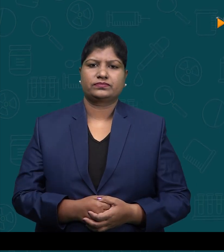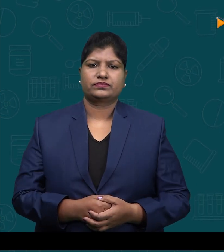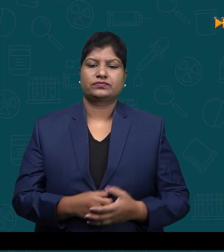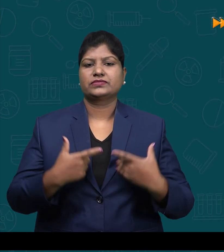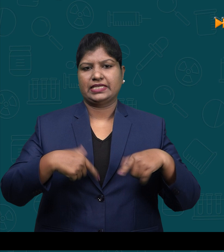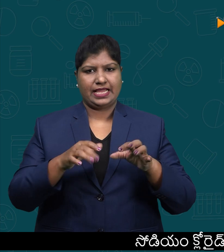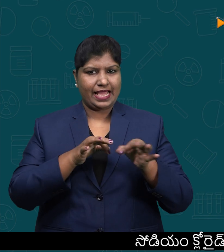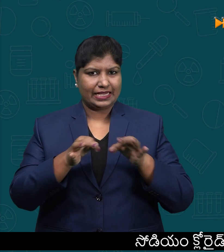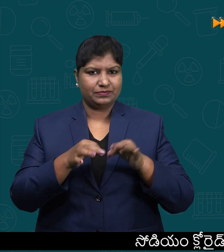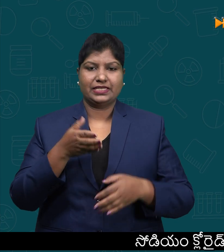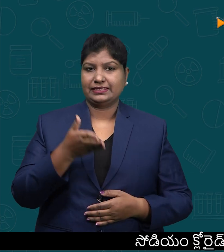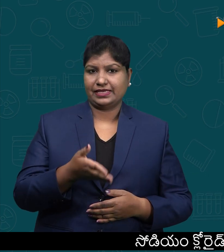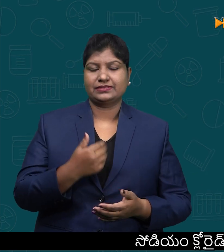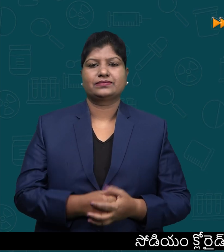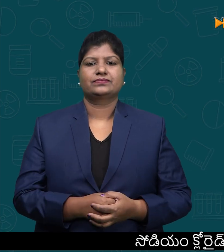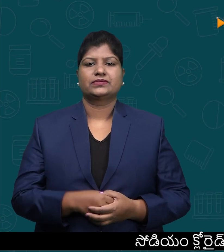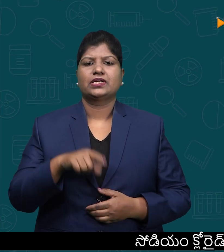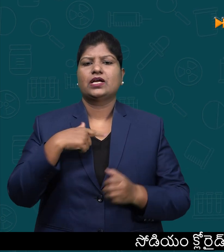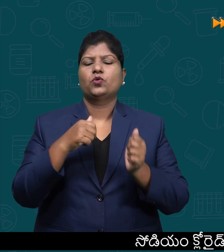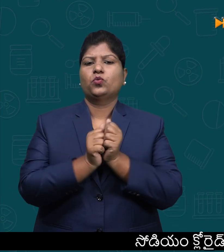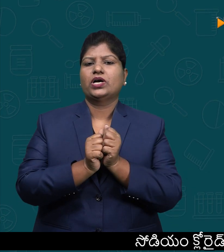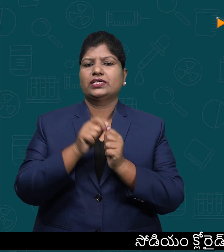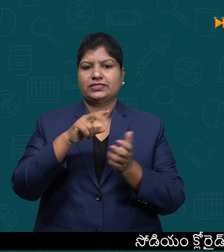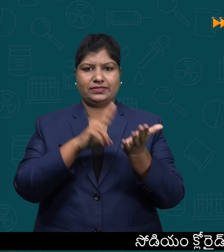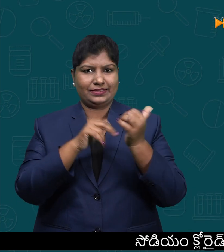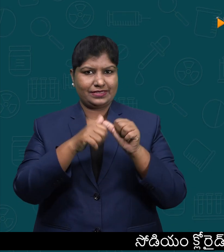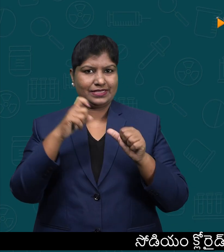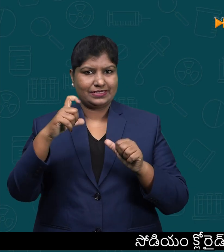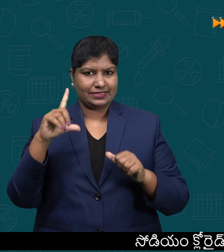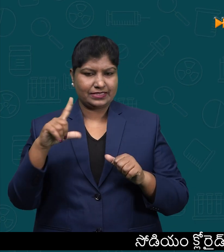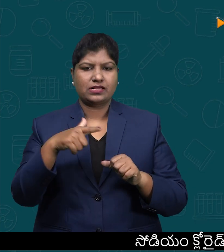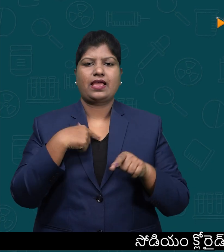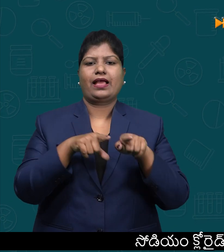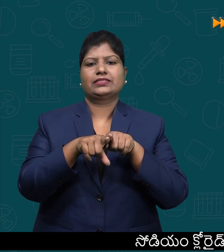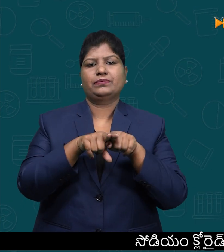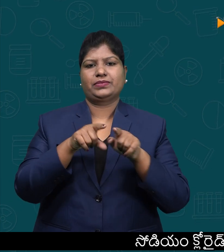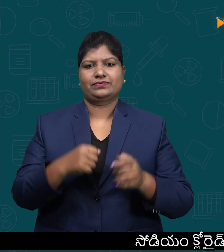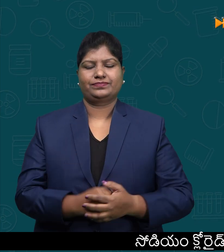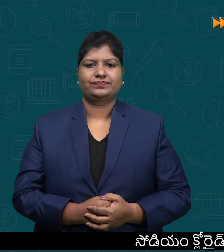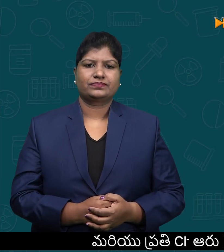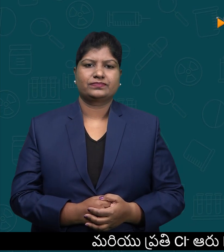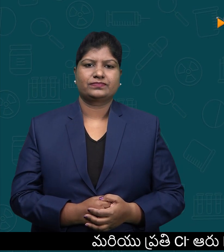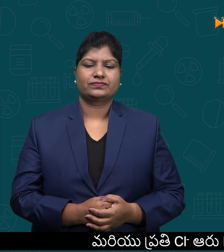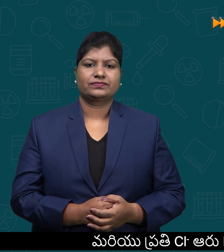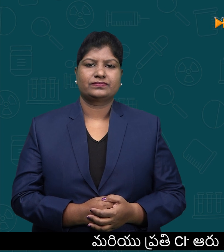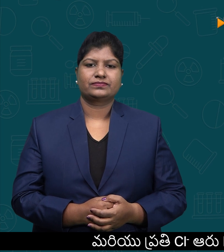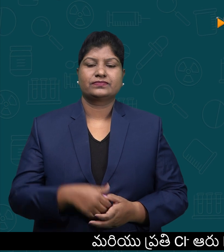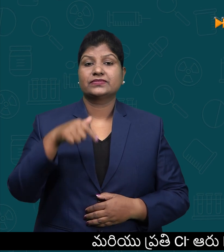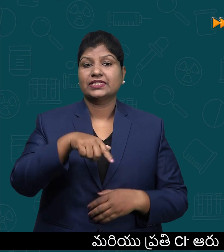ఉదాహరణ: సోడియం క్లోరైడ్ క్రిస్టల్లో ప్రతి Na చుట్టూ 6 Cl మరియు ప్రతి Cl